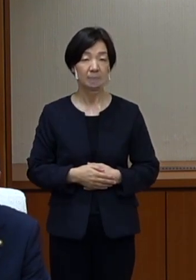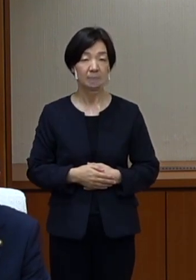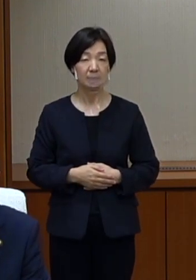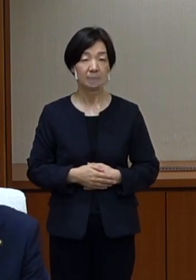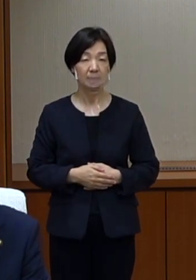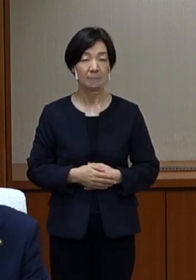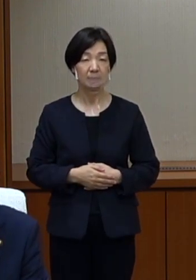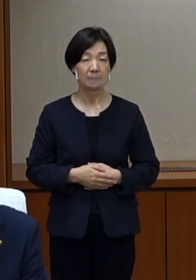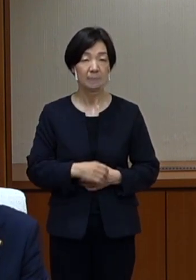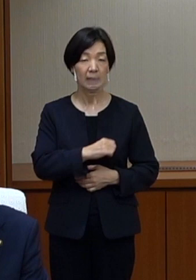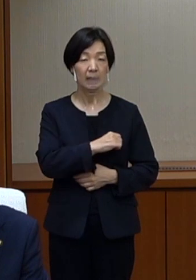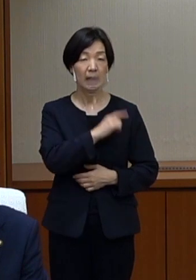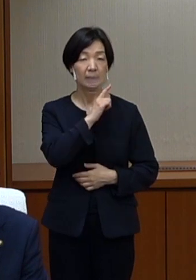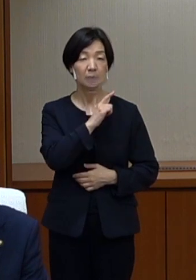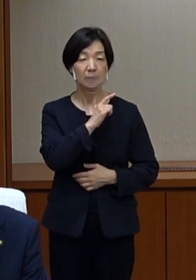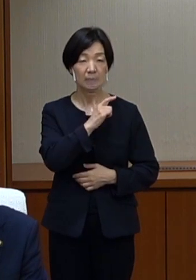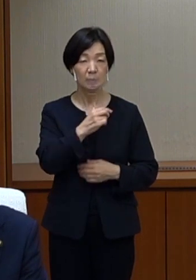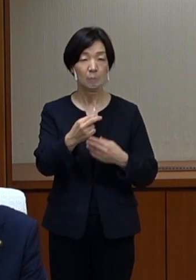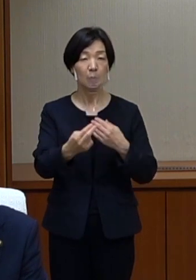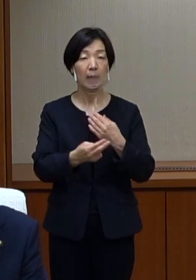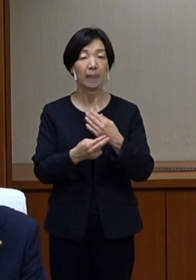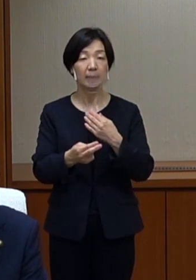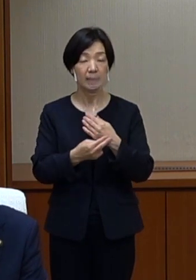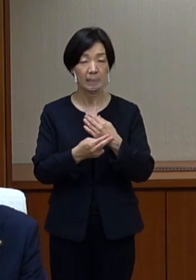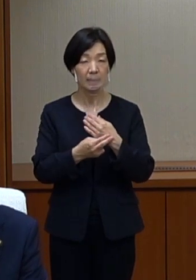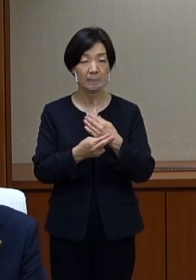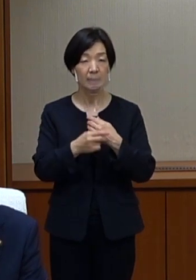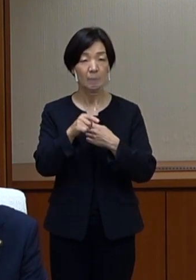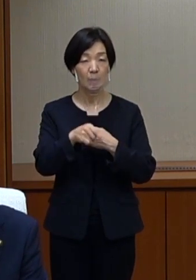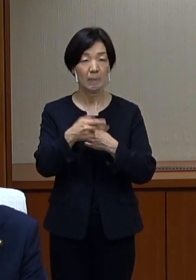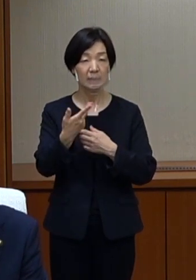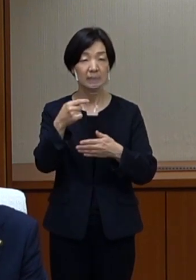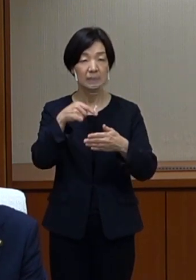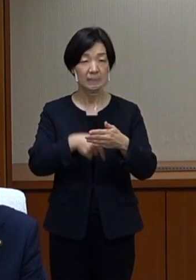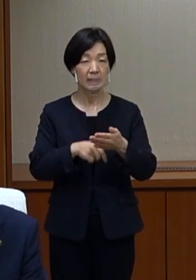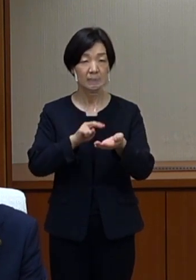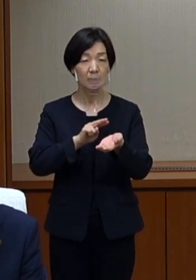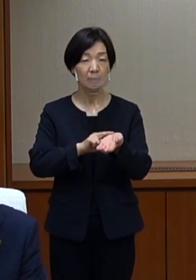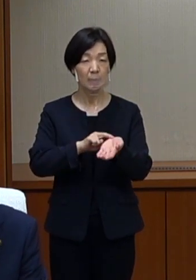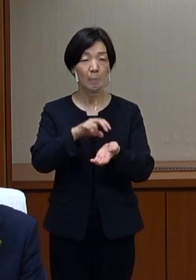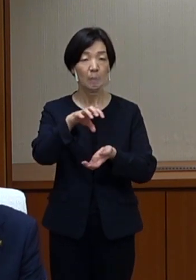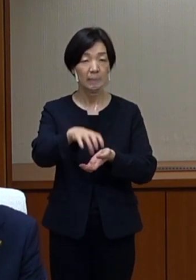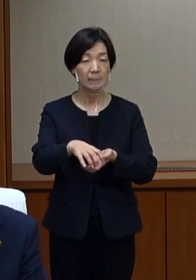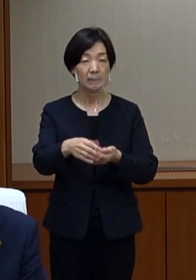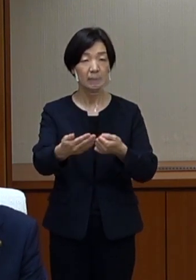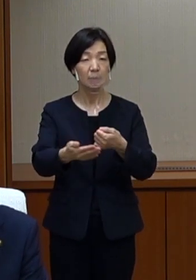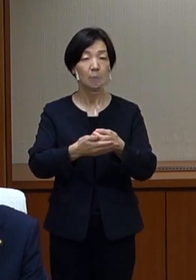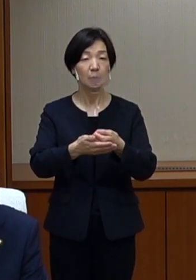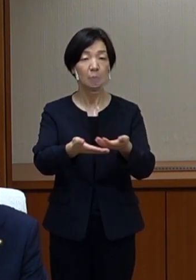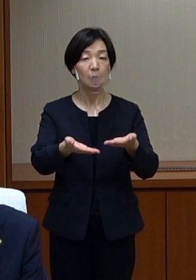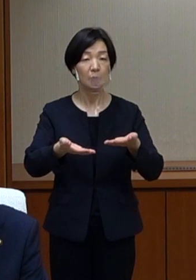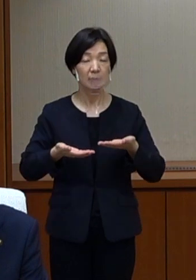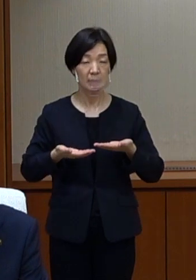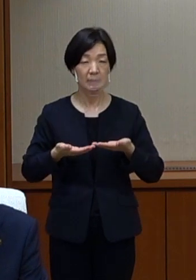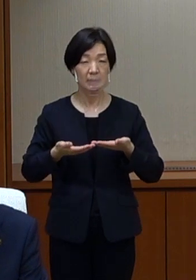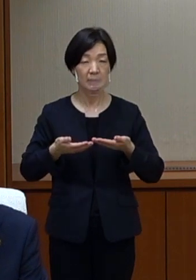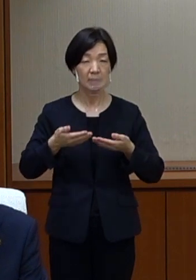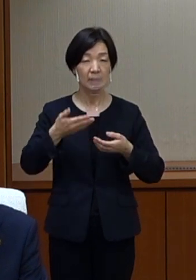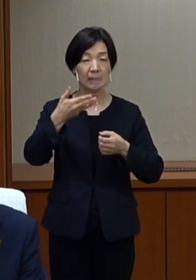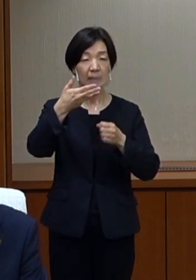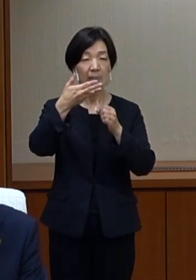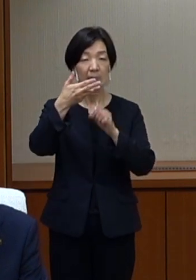発熱外来については市内医療機関のご協力も得て、8月に入